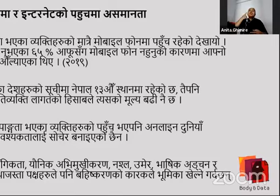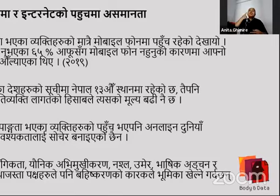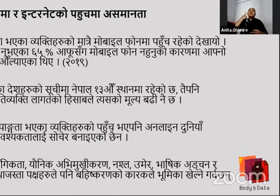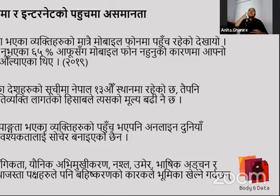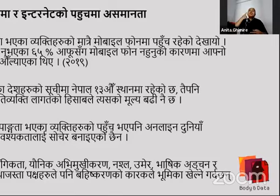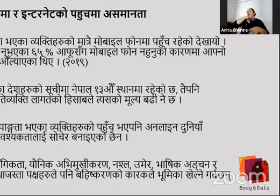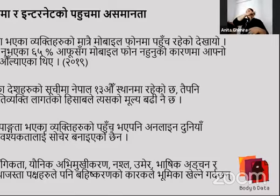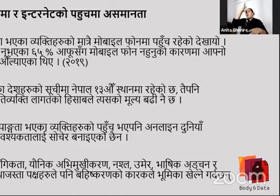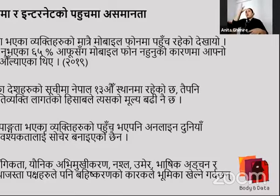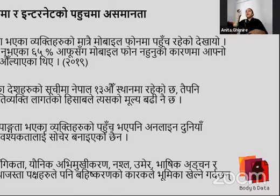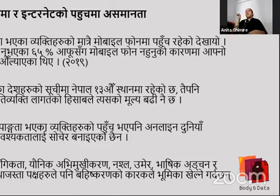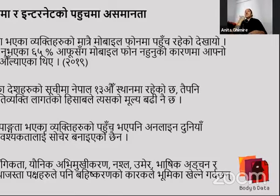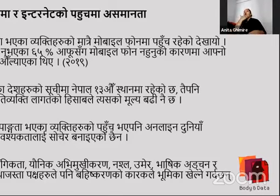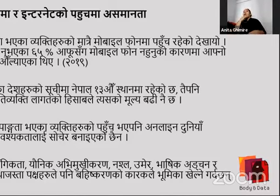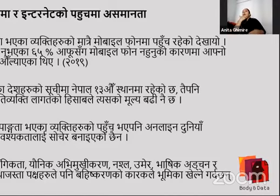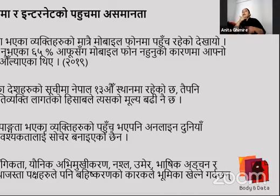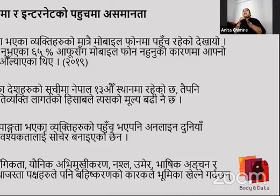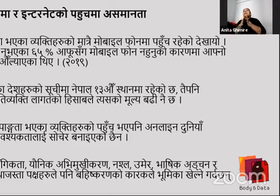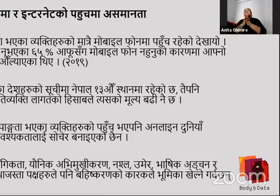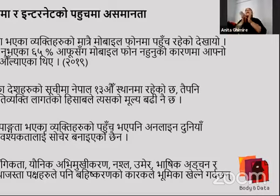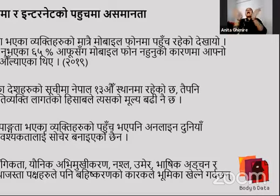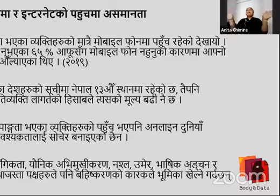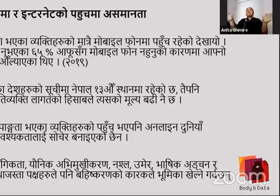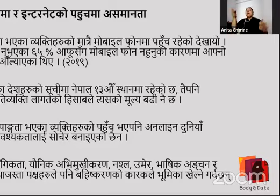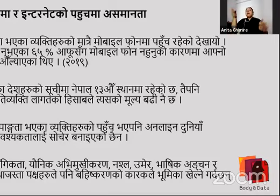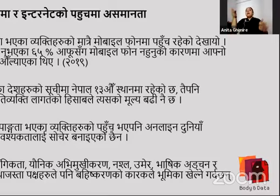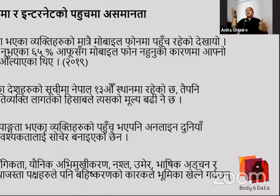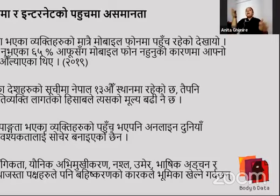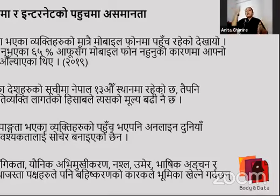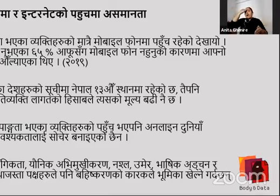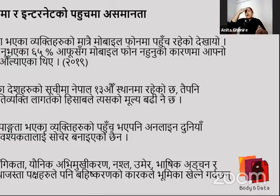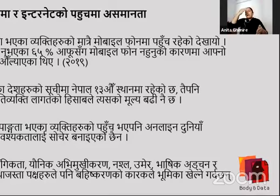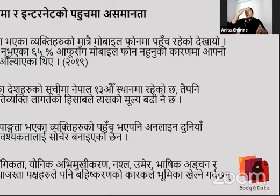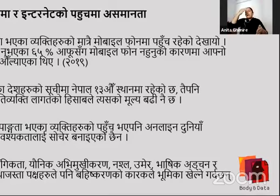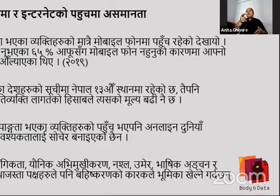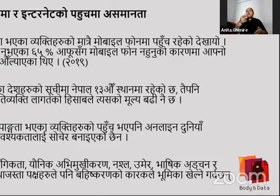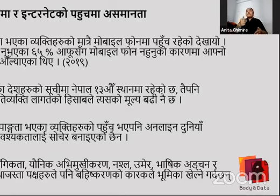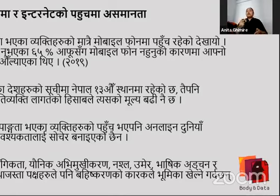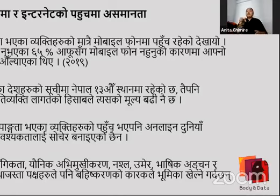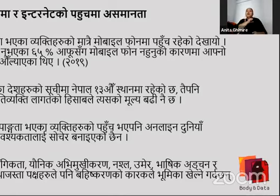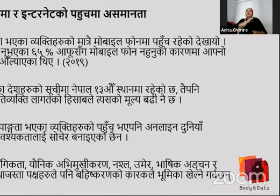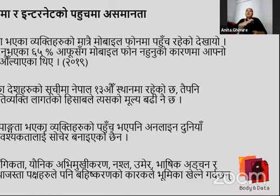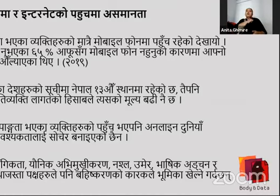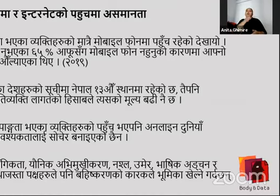होइन, हाम्रो धार्मिक, आर्थिक अथवा यौन अभिमुखीकरण,